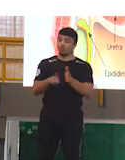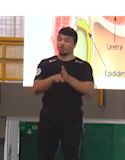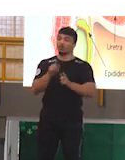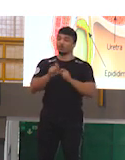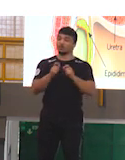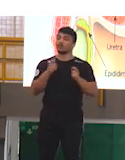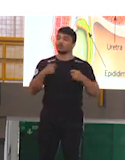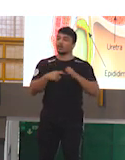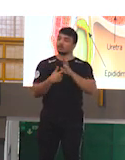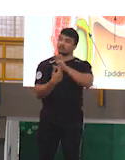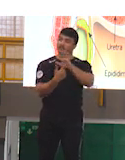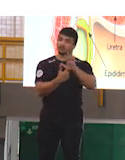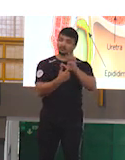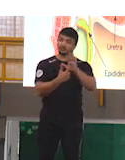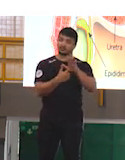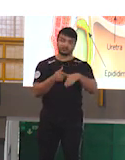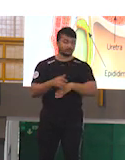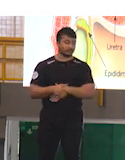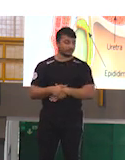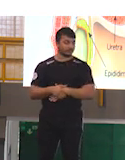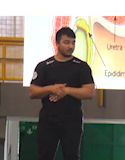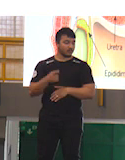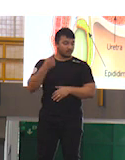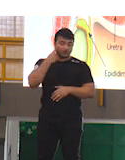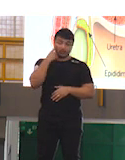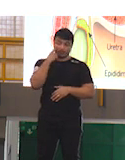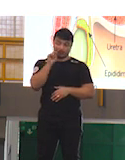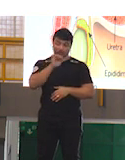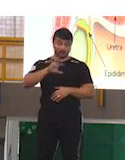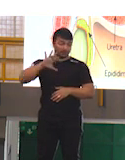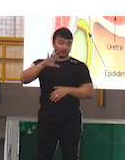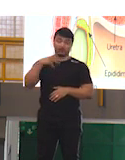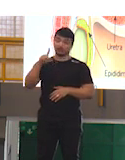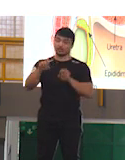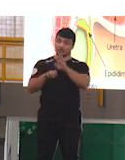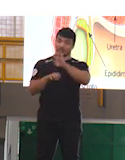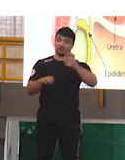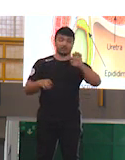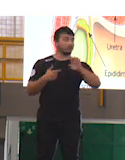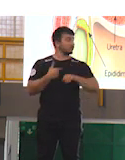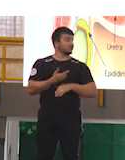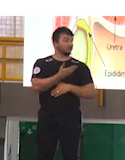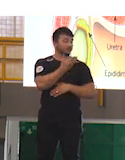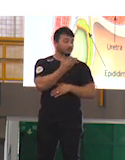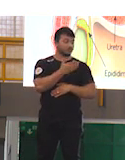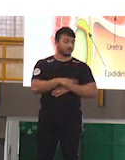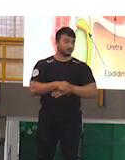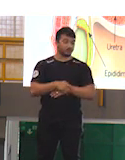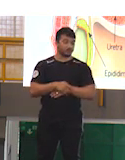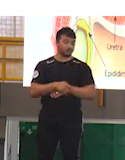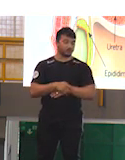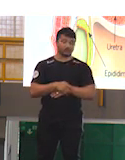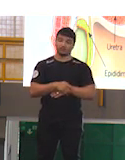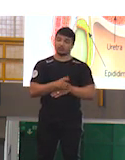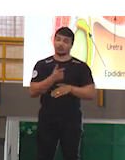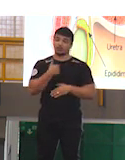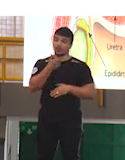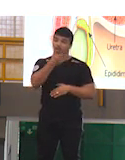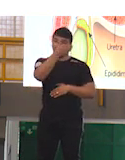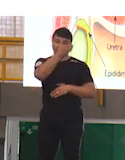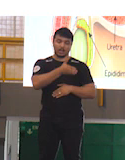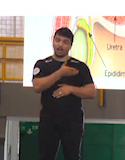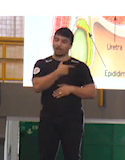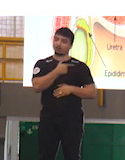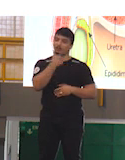iremos destacar e comentar aqui. Você vê na imagem à sua esquerda, esse corte transversal, lateral,